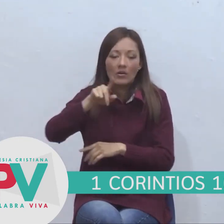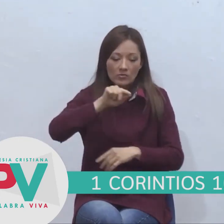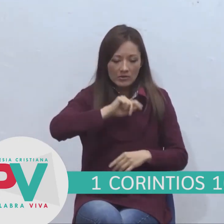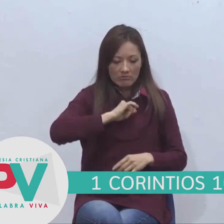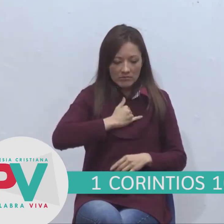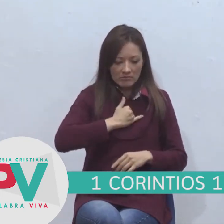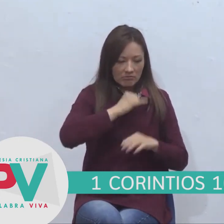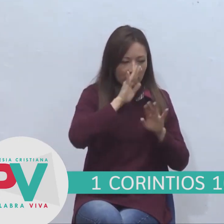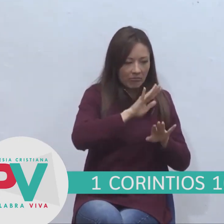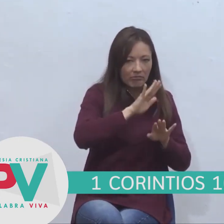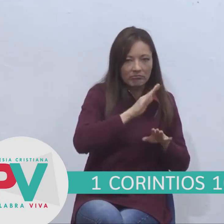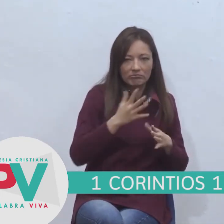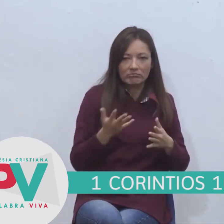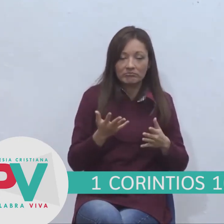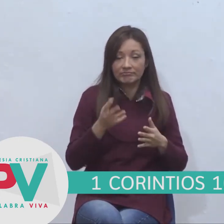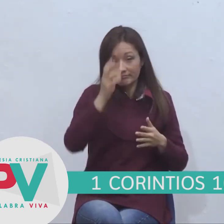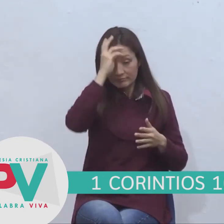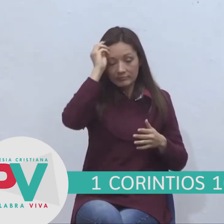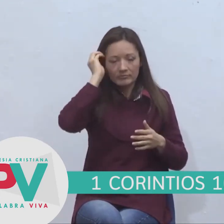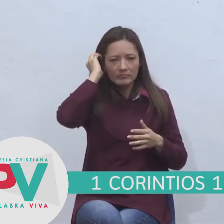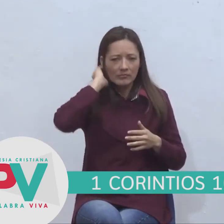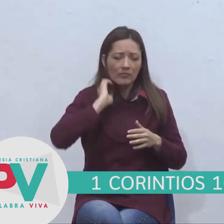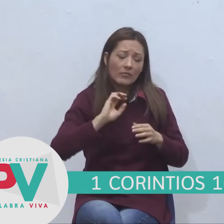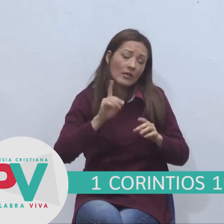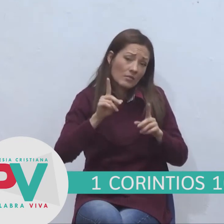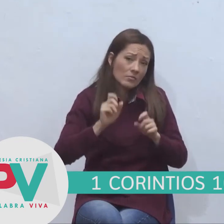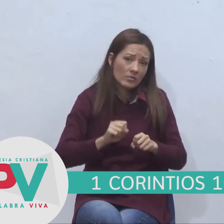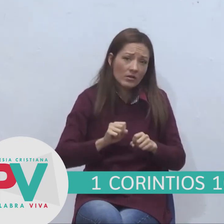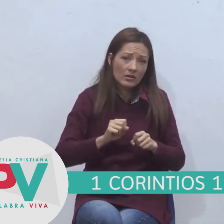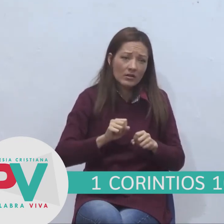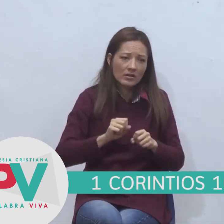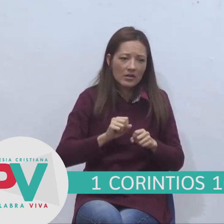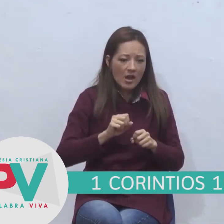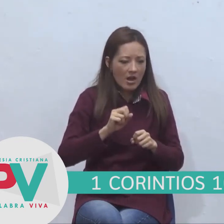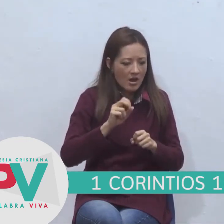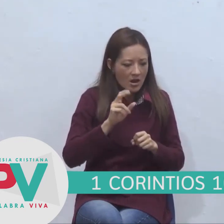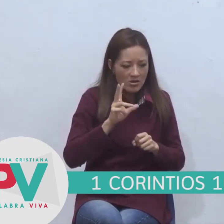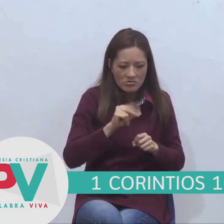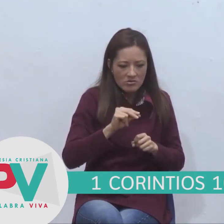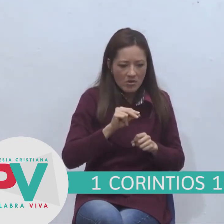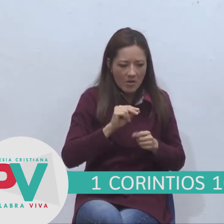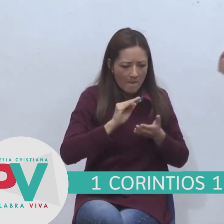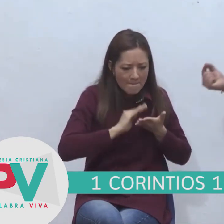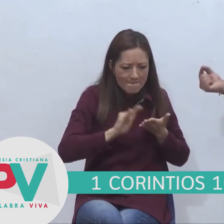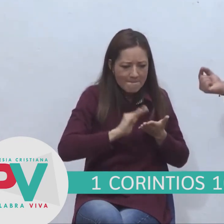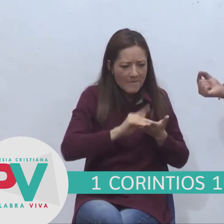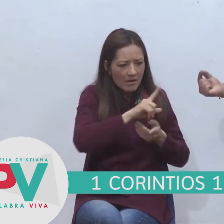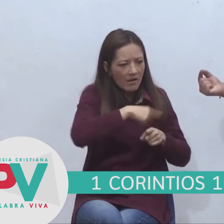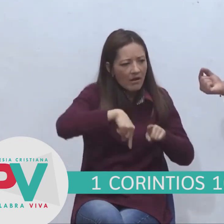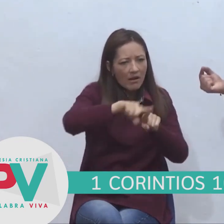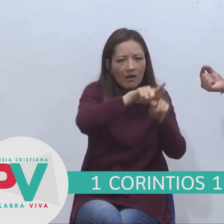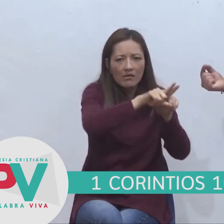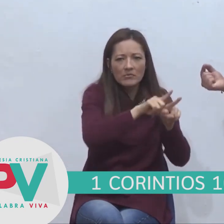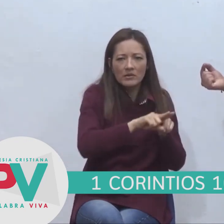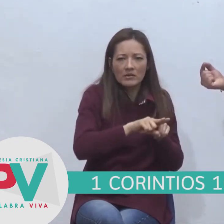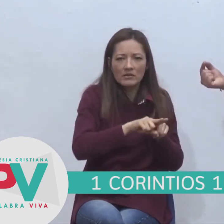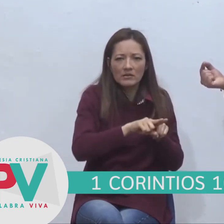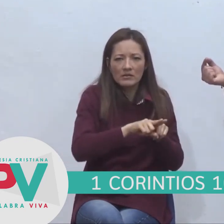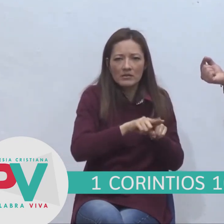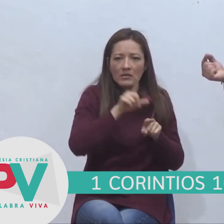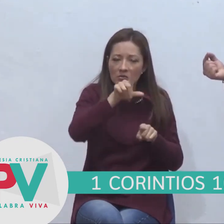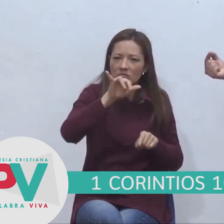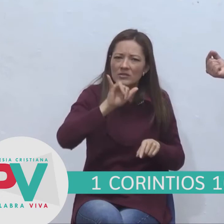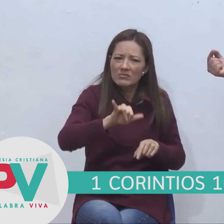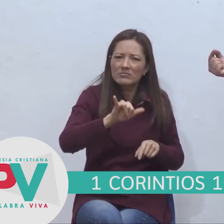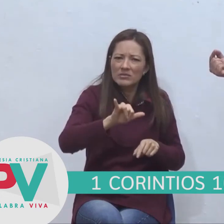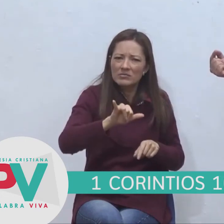mismo. Y puede que usted, al no permitirse perdonar al hermano, usted